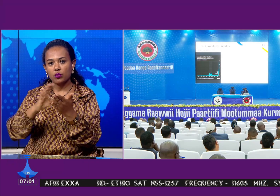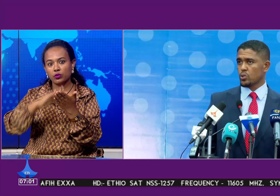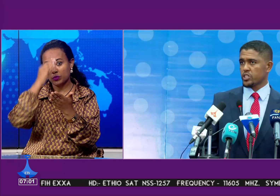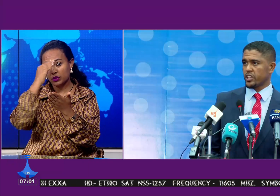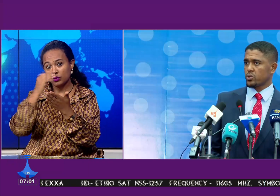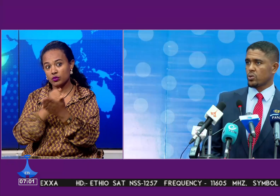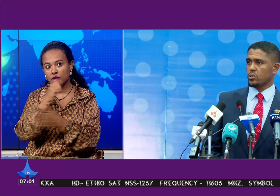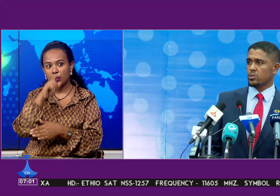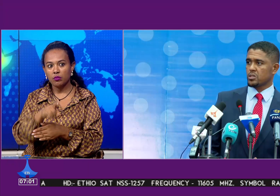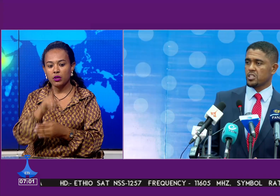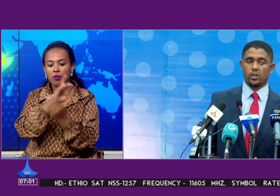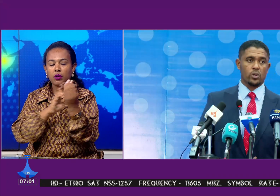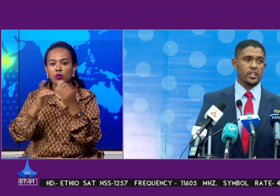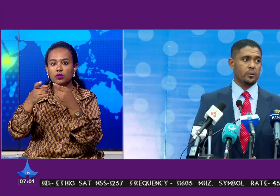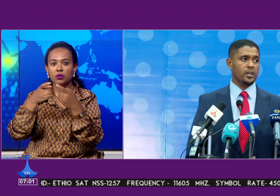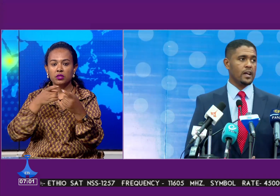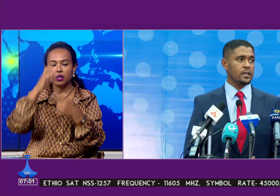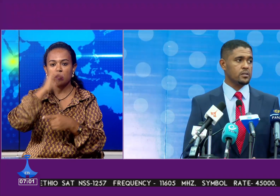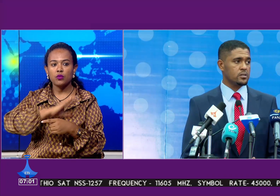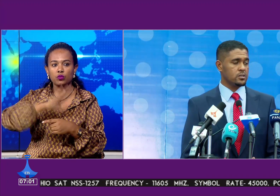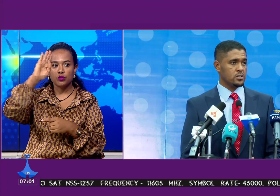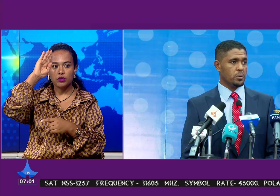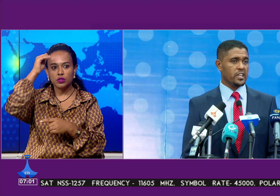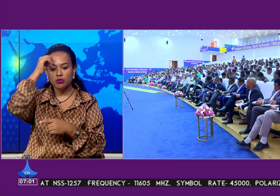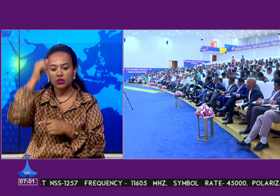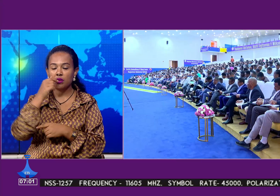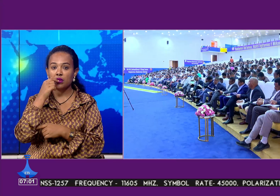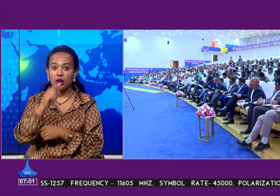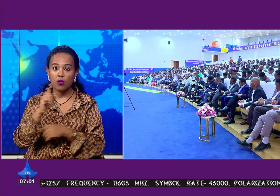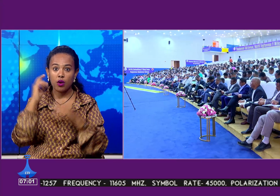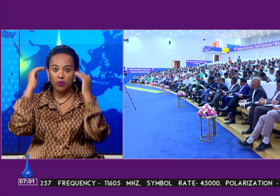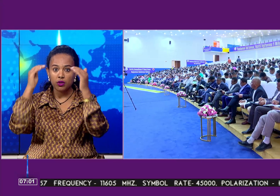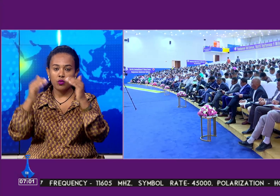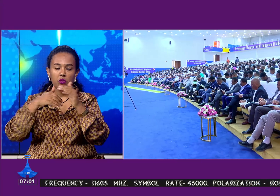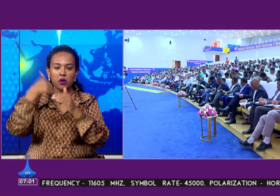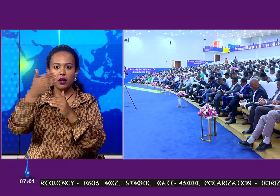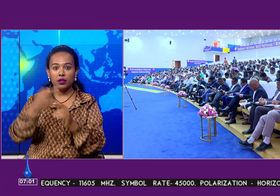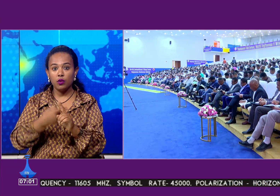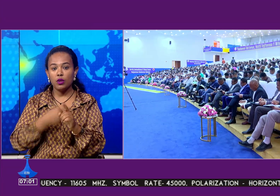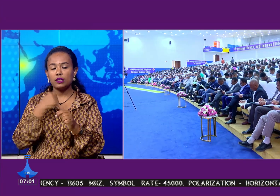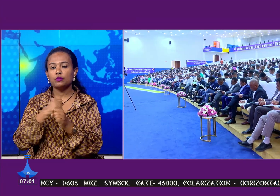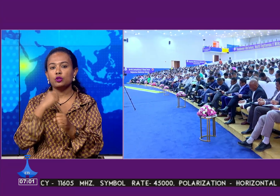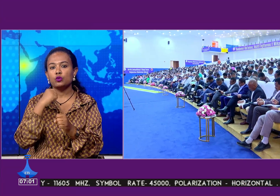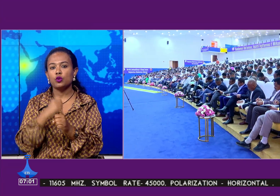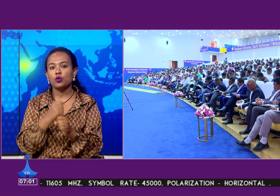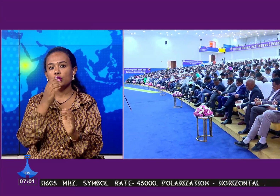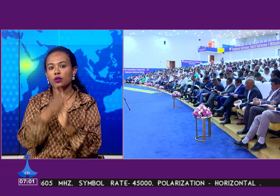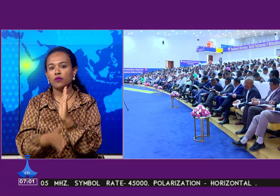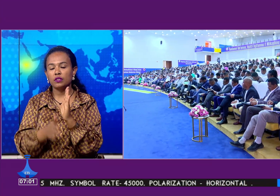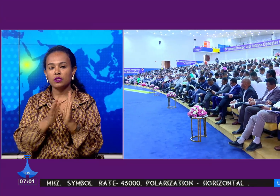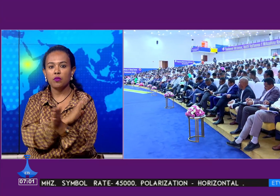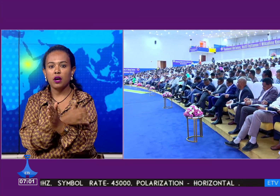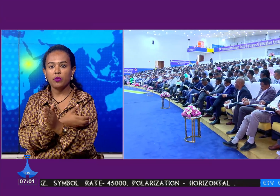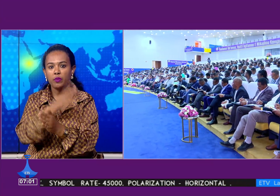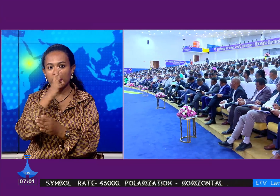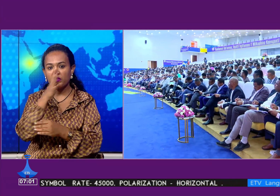እንደሚገባም የክልሉ ርዕሰ መስተዳድር አቶ ሽመልስ አብዲሳ ተናግረዋል። መድረኩ በቀጣይ ወራትም የሚሰሩ ስራዎችን ለመፈጸም አቅም